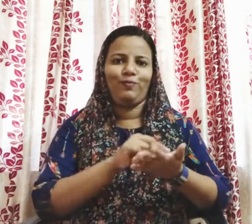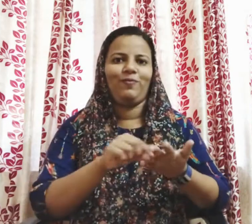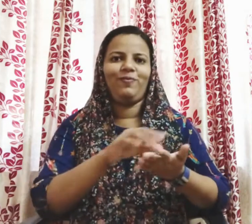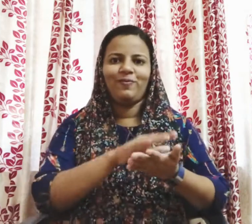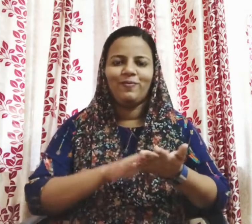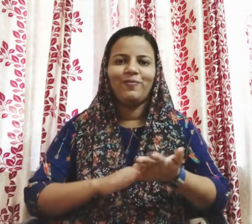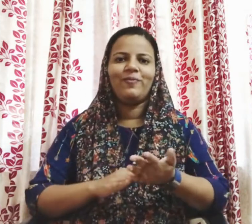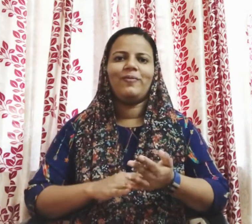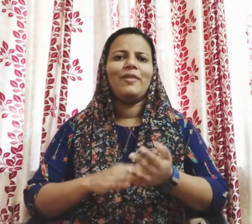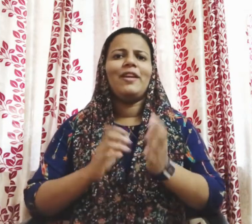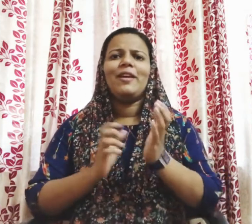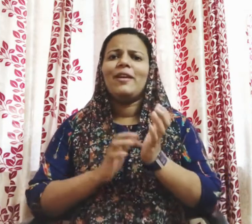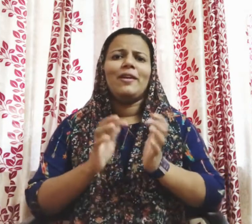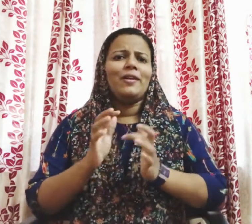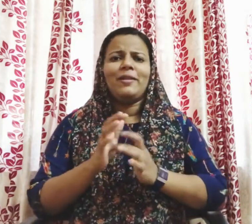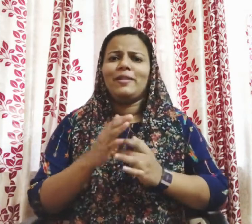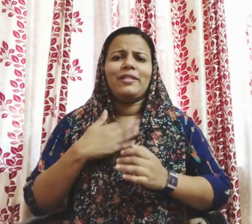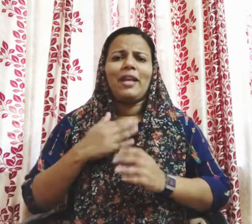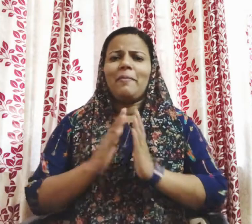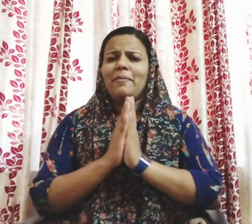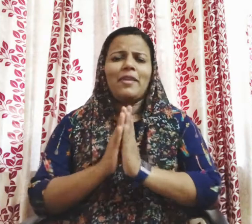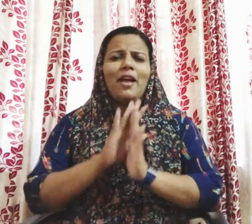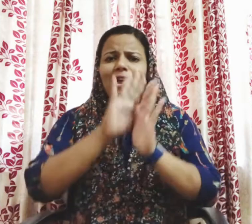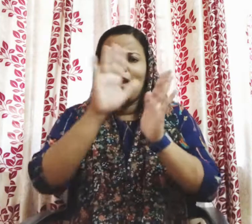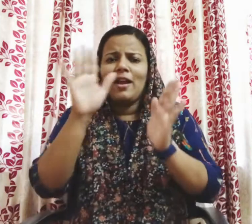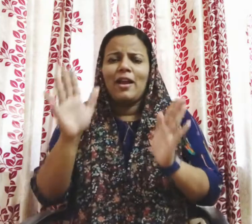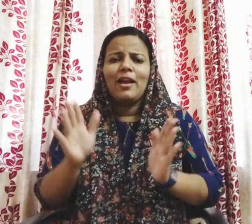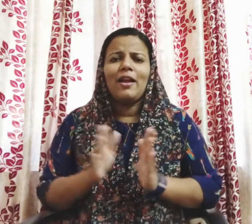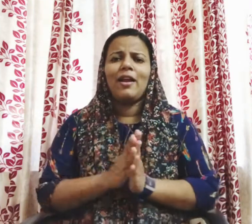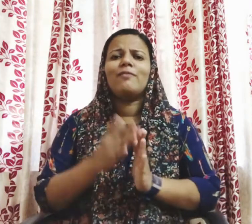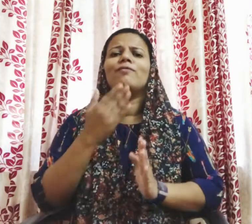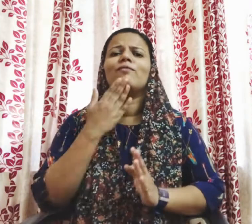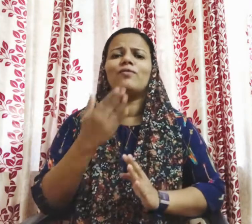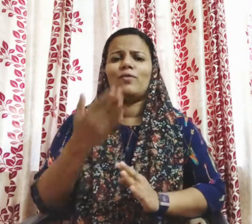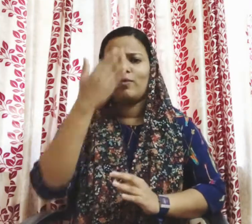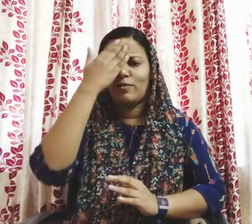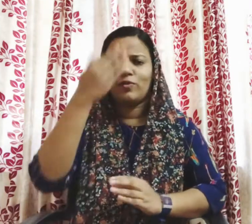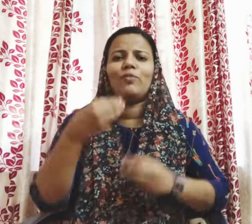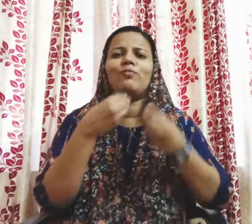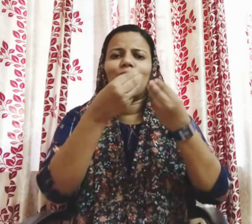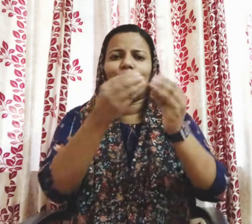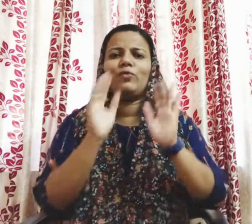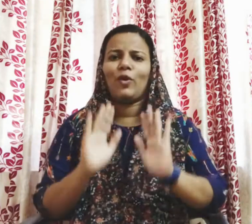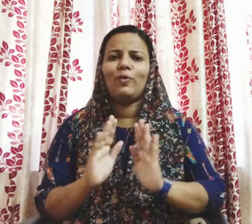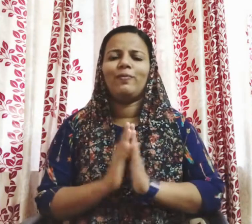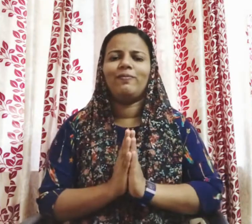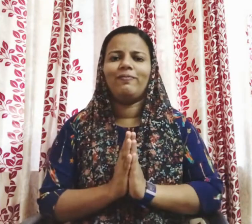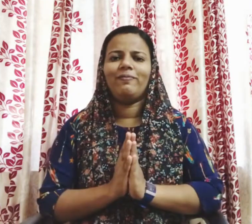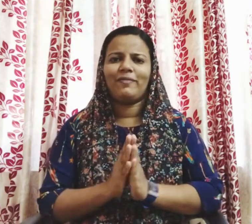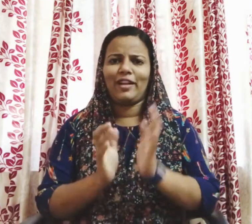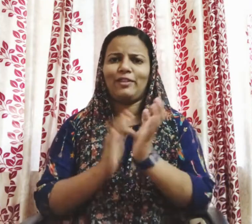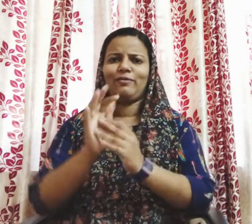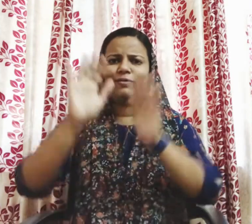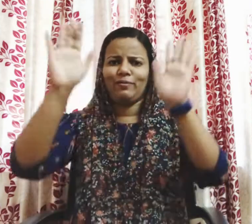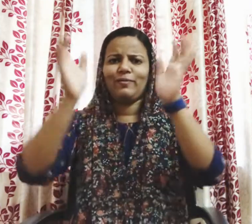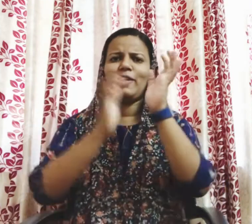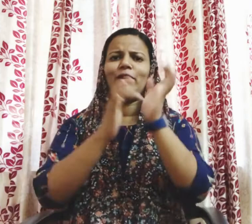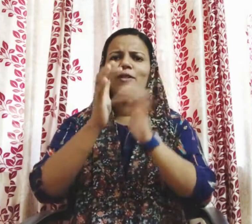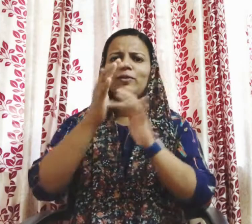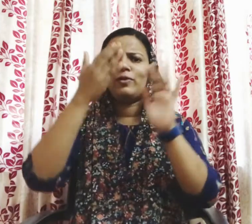ദൈവമേ, എനിക്കുള്ള നിനക്കുള്ള നേർച്ചകൾക്ക് ഞാൻ കടമ്പെട്ടിരിക്കുന്നു, ഞാൻ അങ്ങേക്ക് സ്തോത്രയാഗങ്ങളെ അർപ്പിക്കും. ആമേൻ. കരങ്ങൾ ഉയർത്തിയിട്ട് പറ,